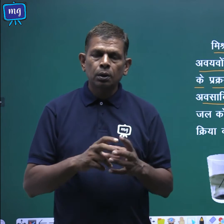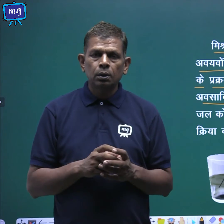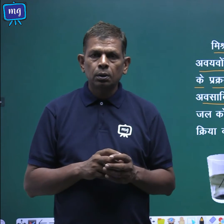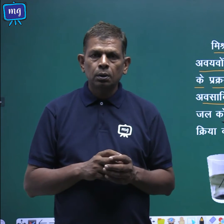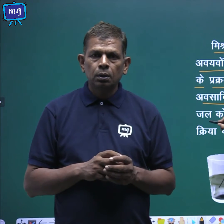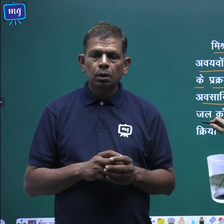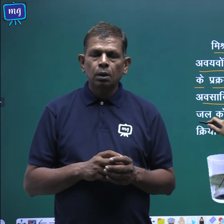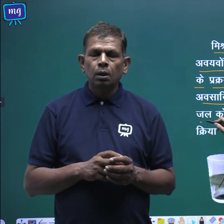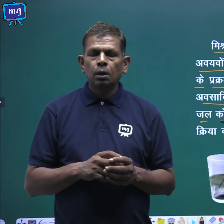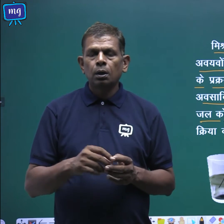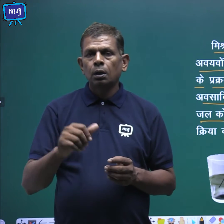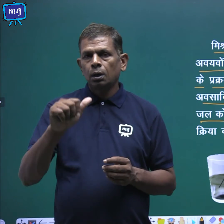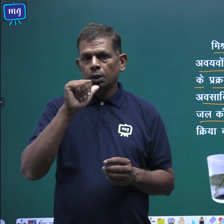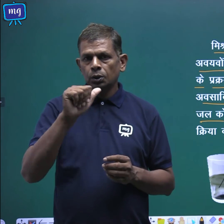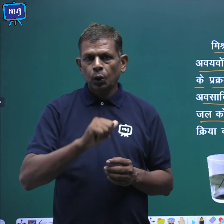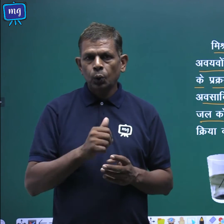जल को